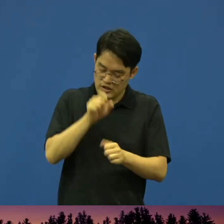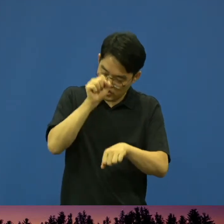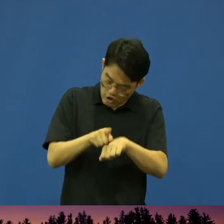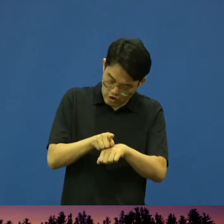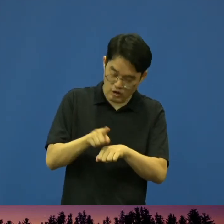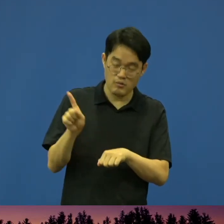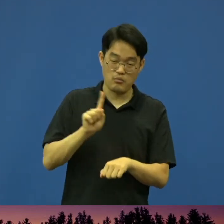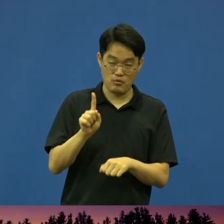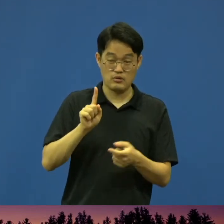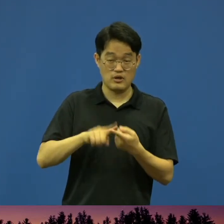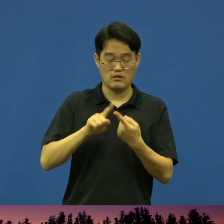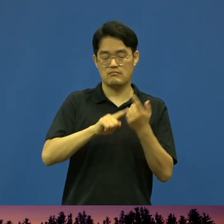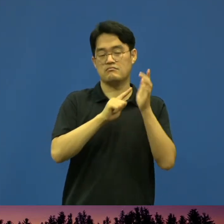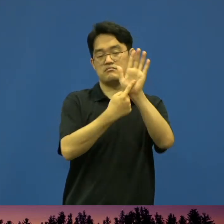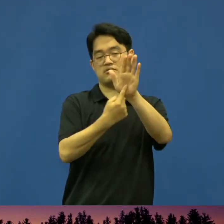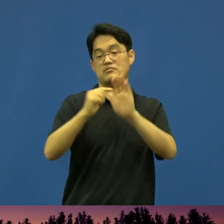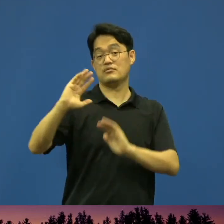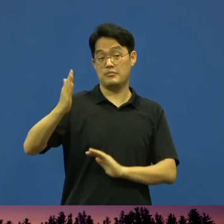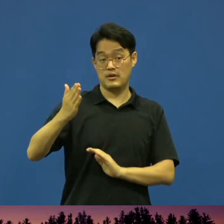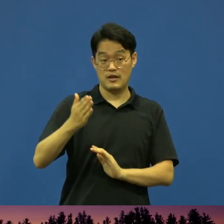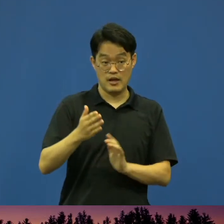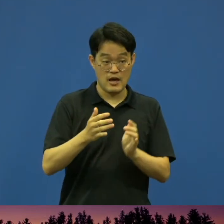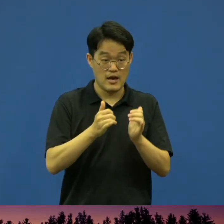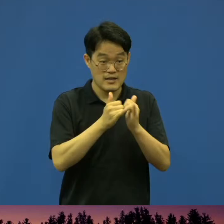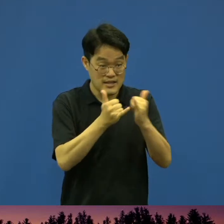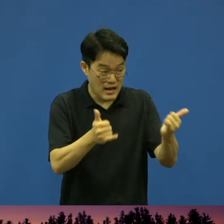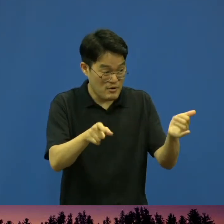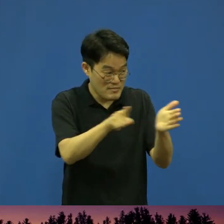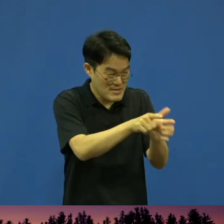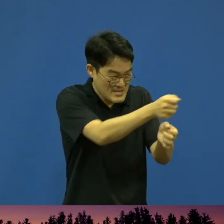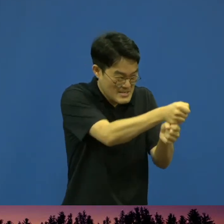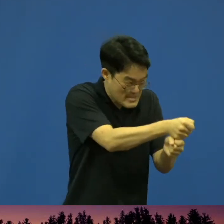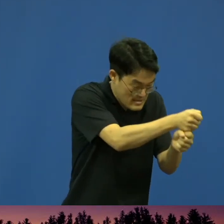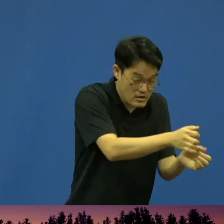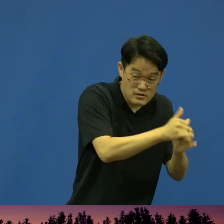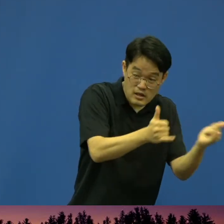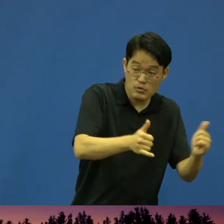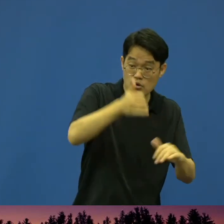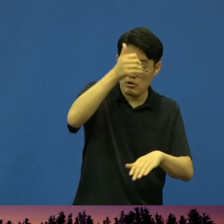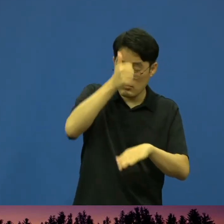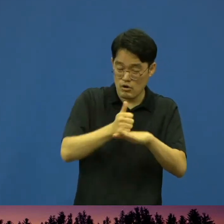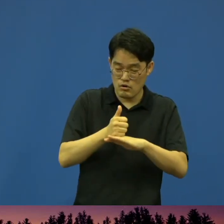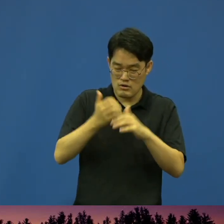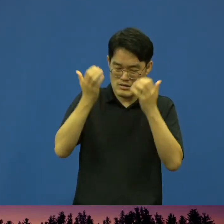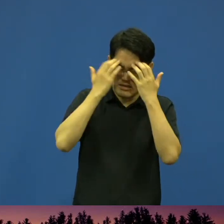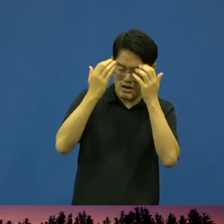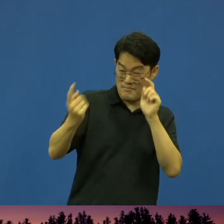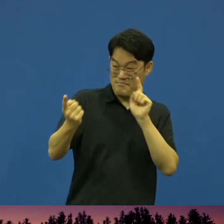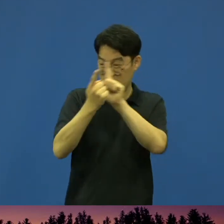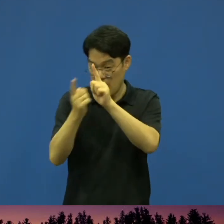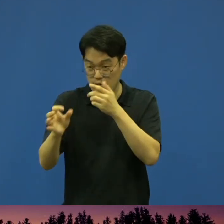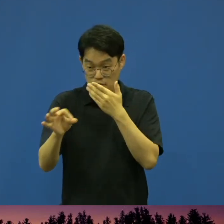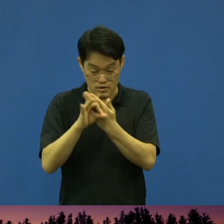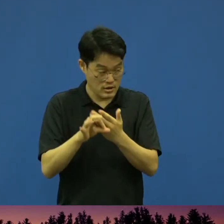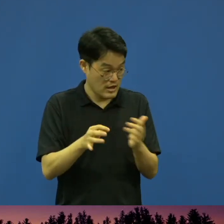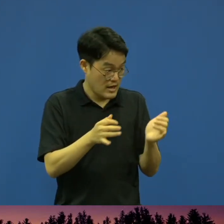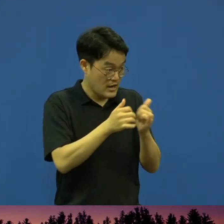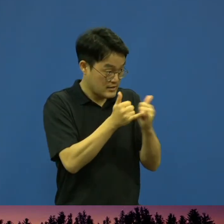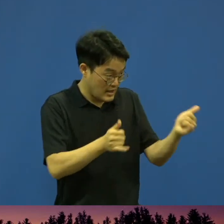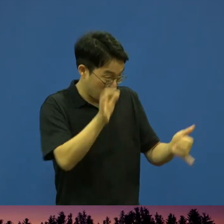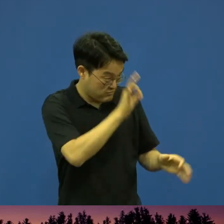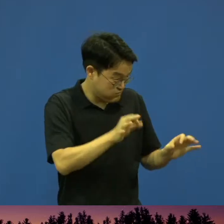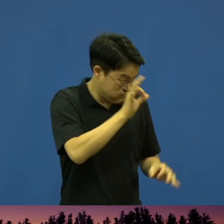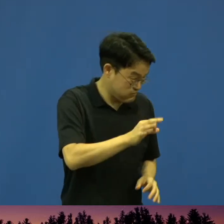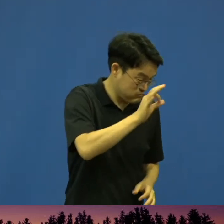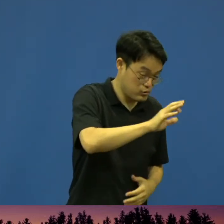위기가 왔을 때 결국 사람에게 쫓아갑니다. 돈을 신뢰한 사람이면 돈을 붙잡고 살고요, 결국에 권력을 추구하며